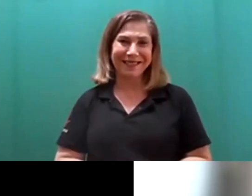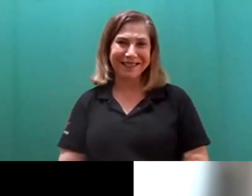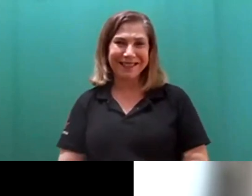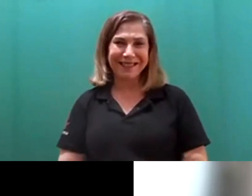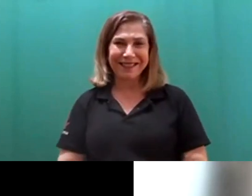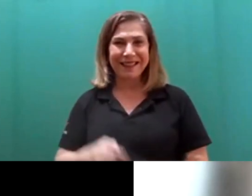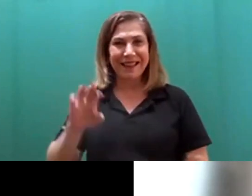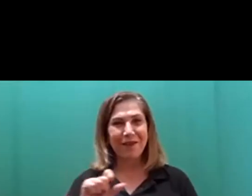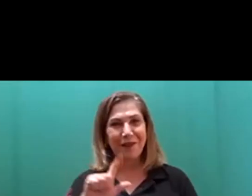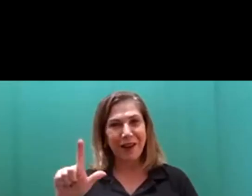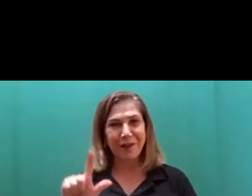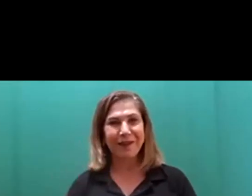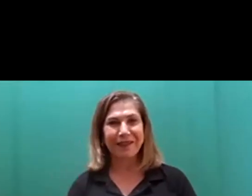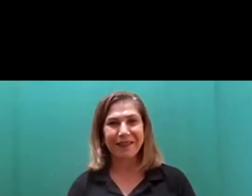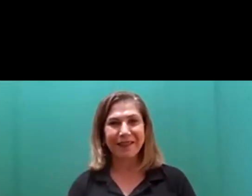Rafael.